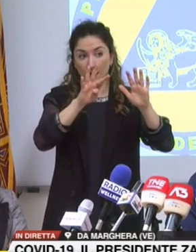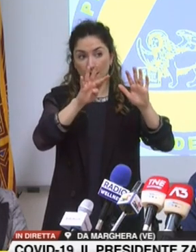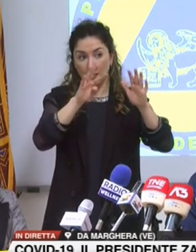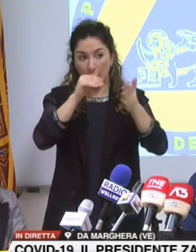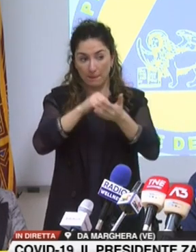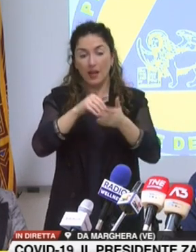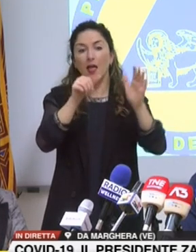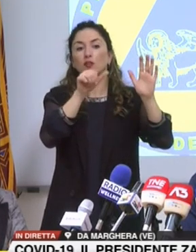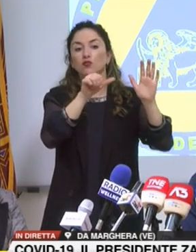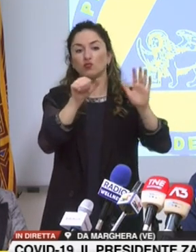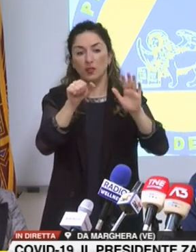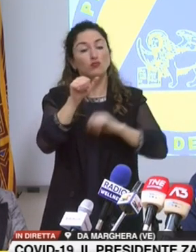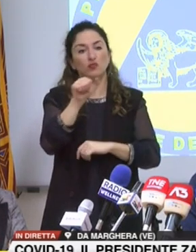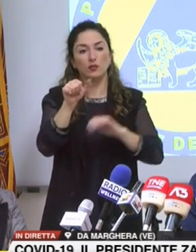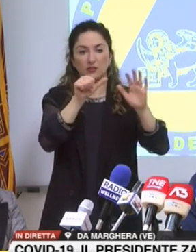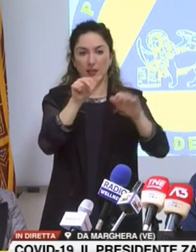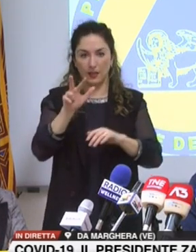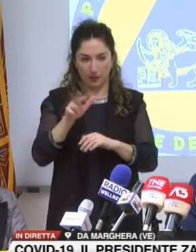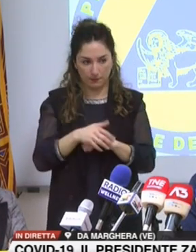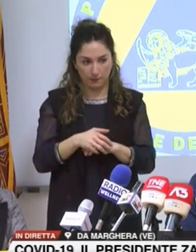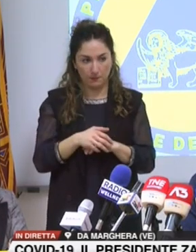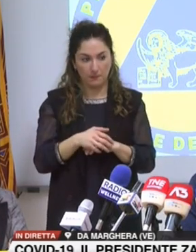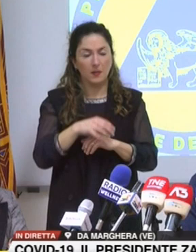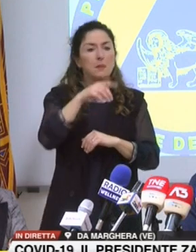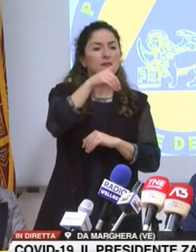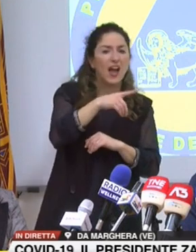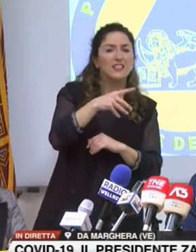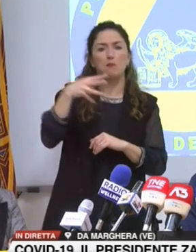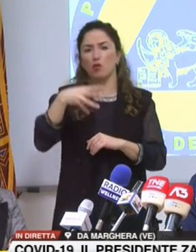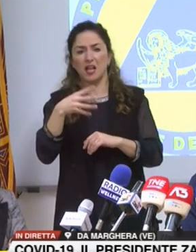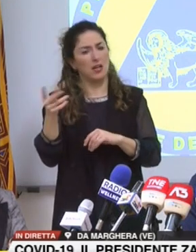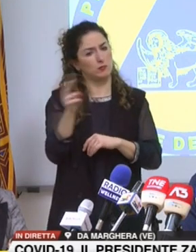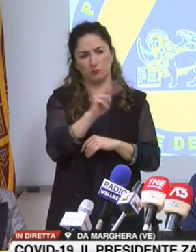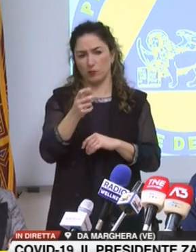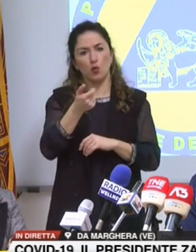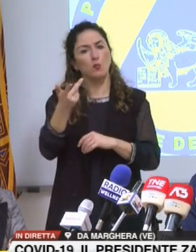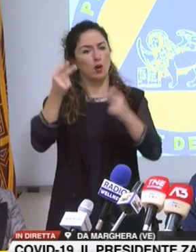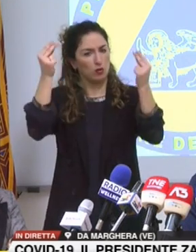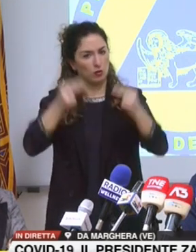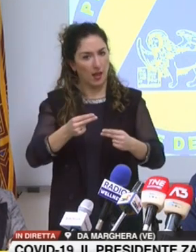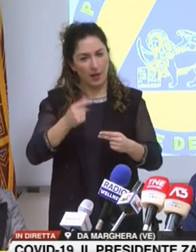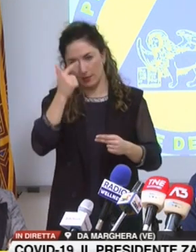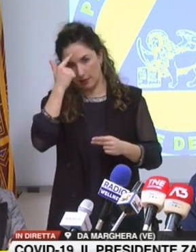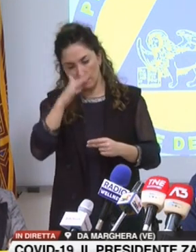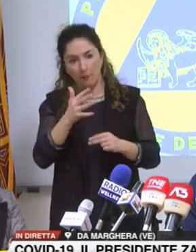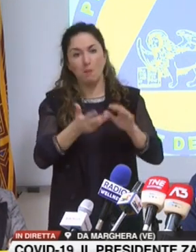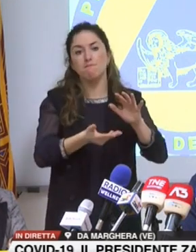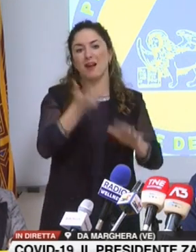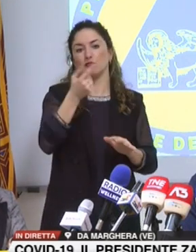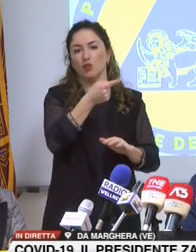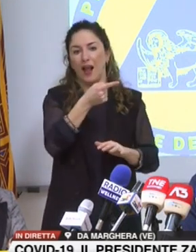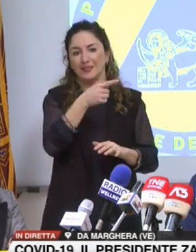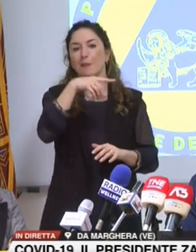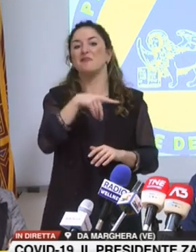190.163. Ovviamente indistinte tra Pfizer e Moderna, questo è il numero totale, ma sappiamo che la stragrande maggioranza è